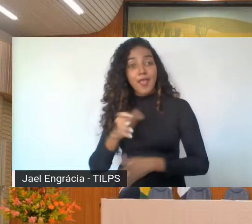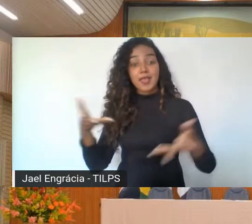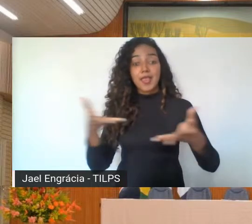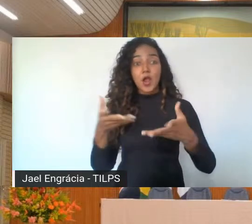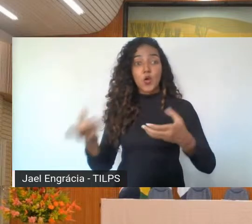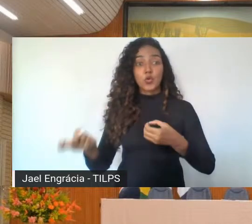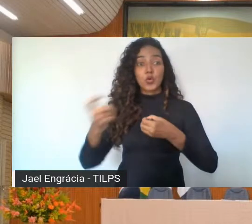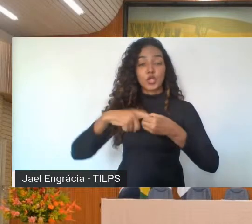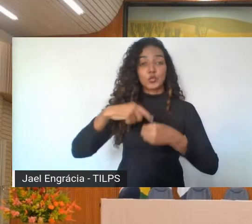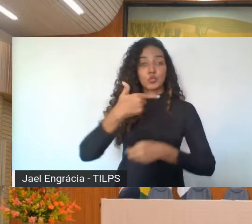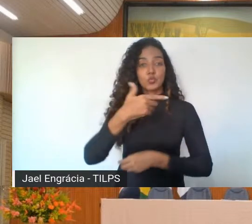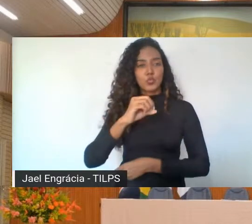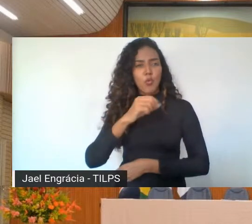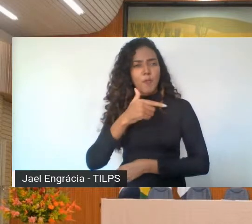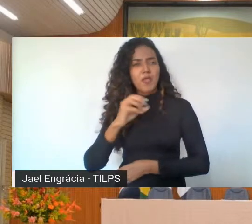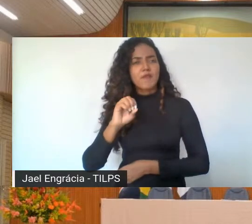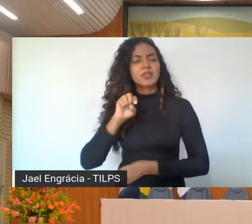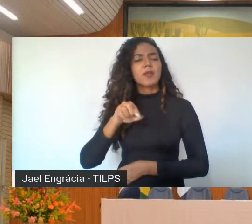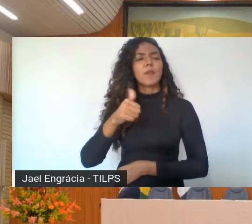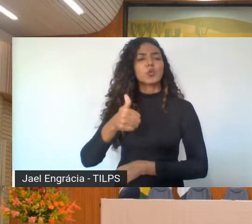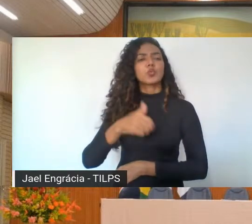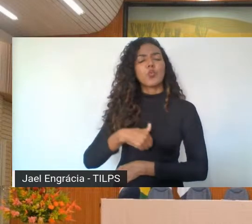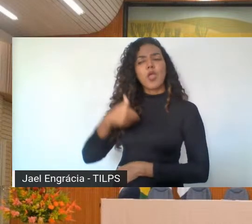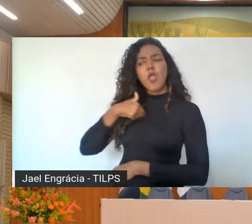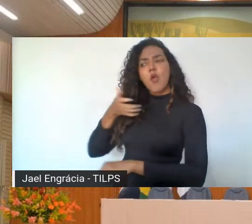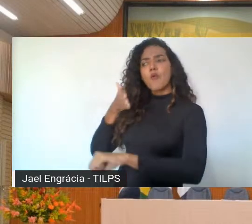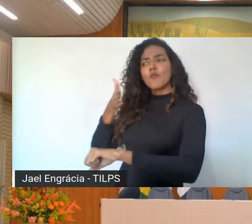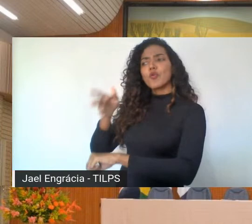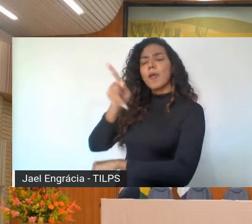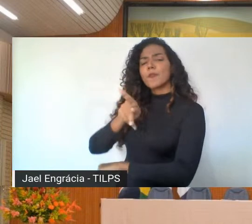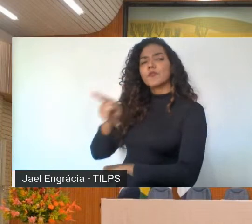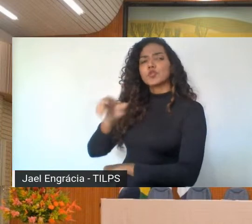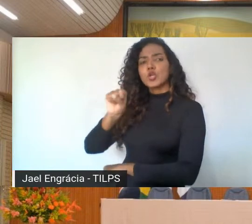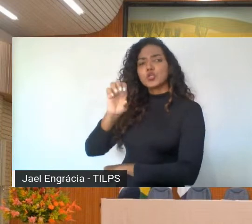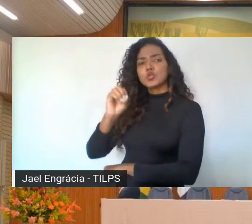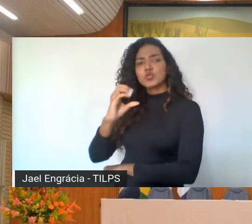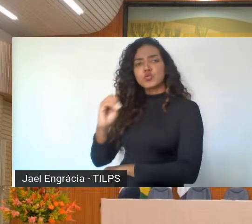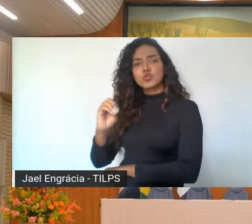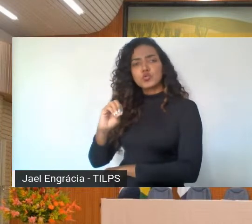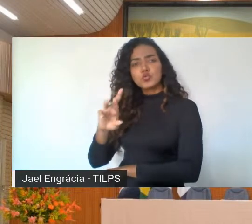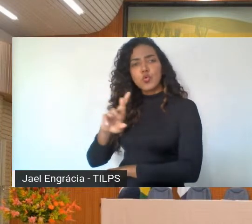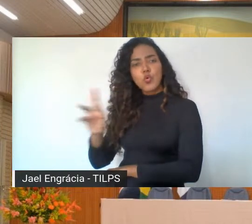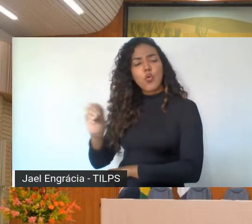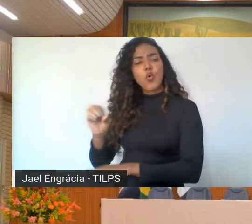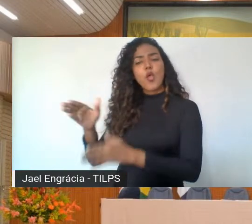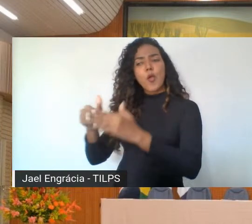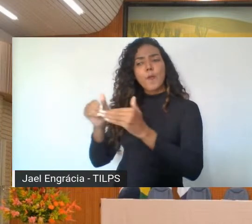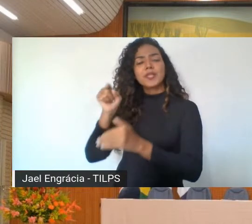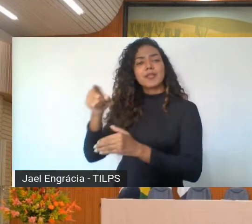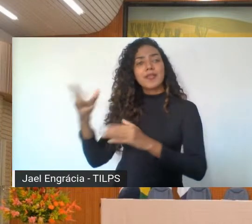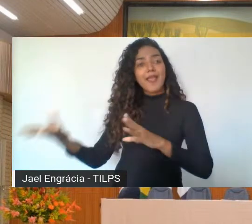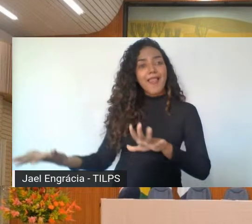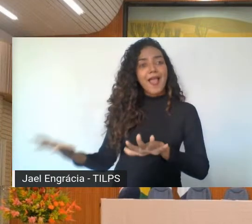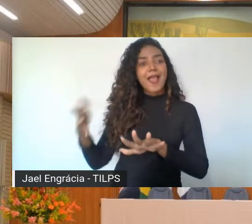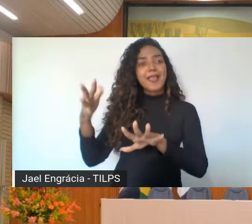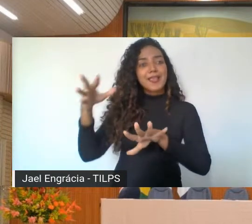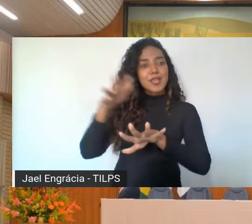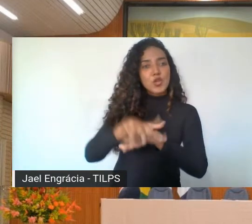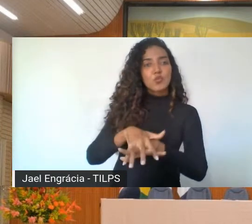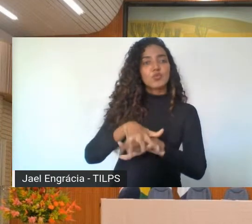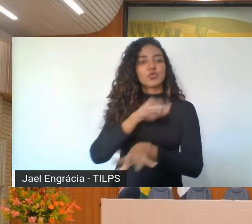eu pessoalmente pedi à professora Socorro que incluísse nesse processo os alunos de 2020.2. E fomos a única